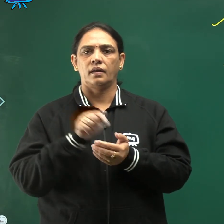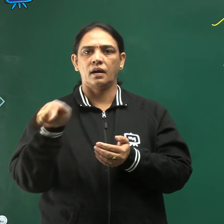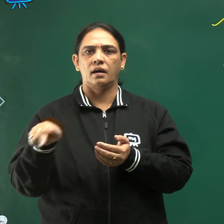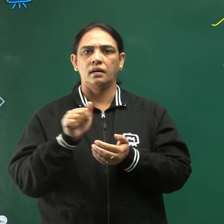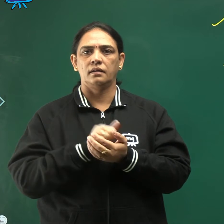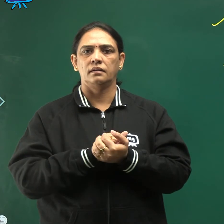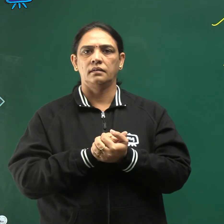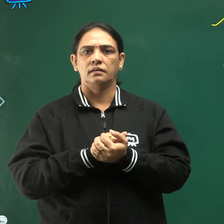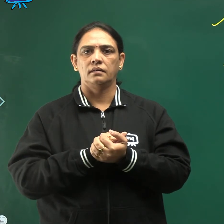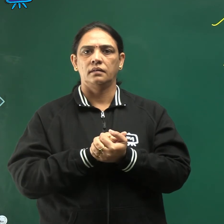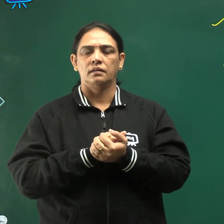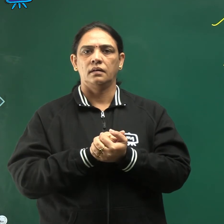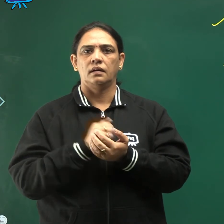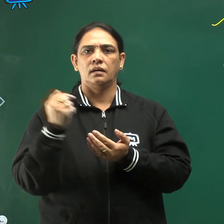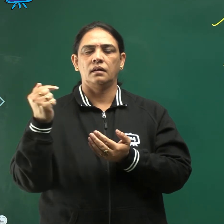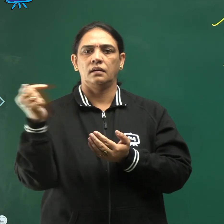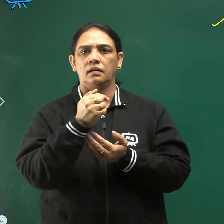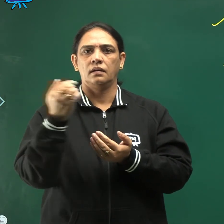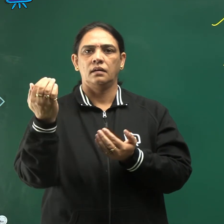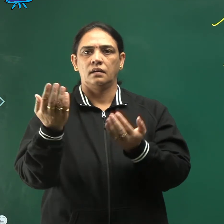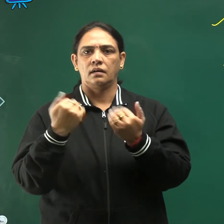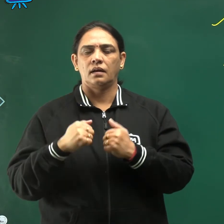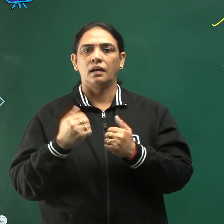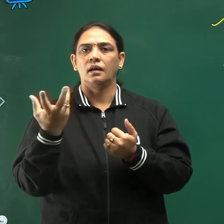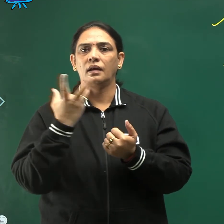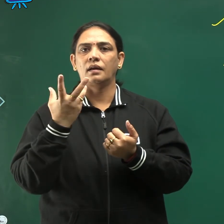यहाँ शेषफल क्या मिला?